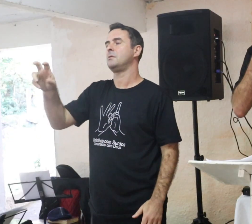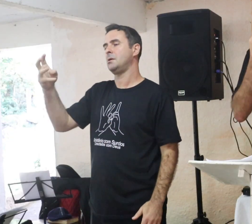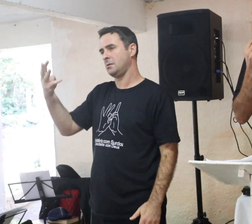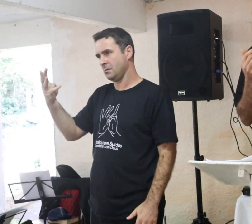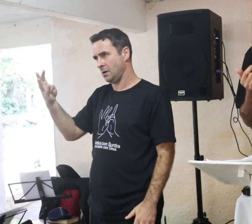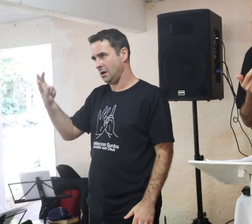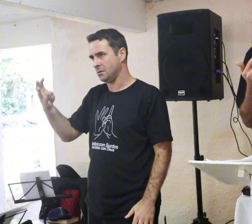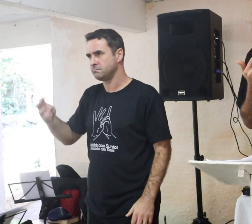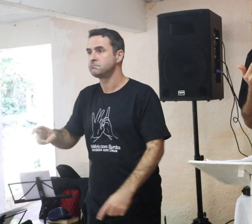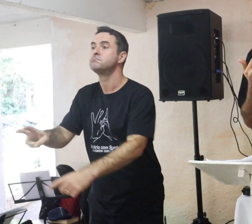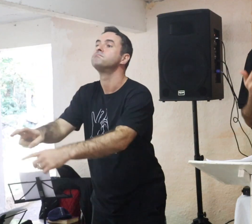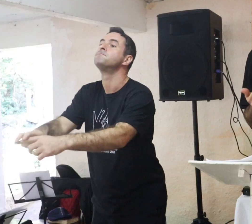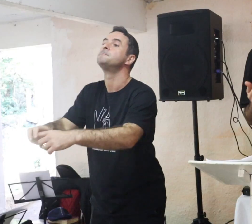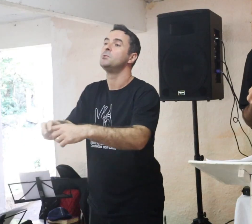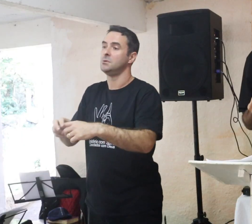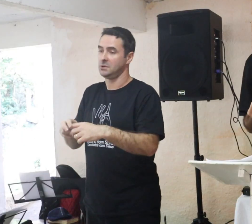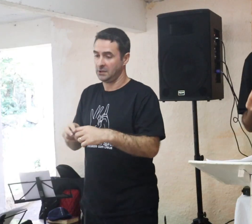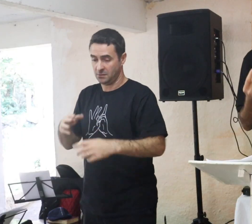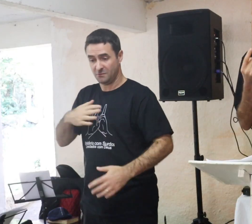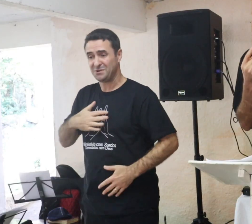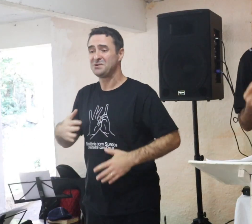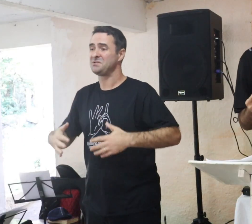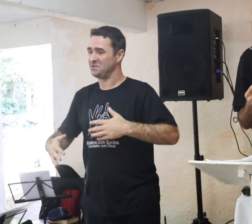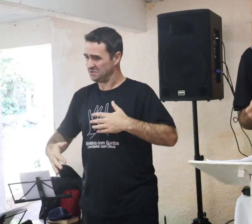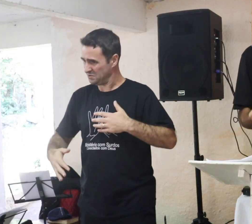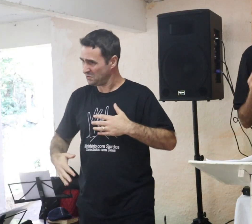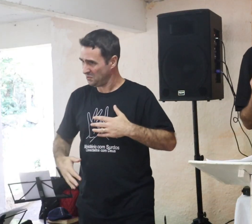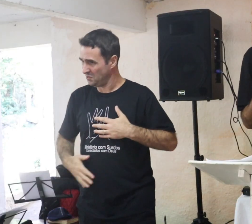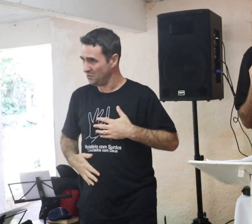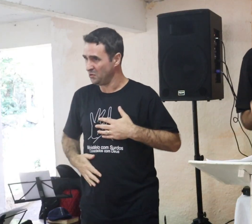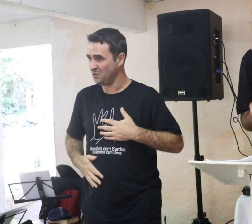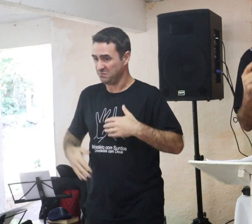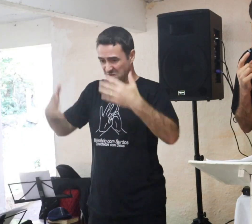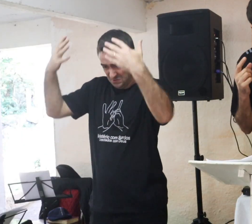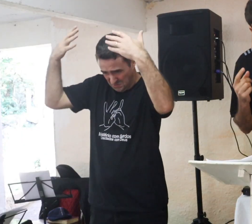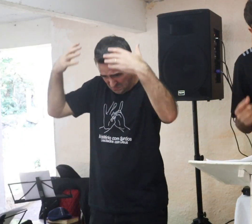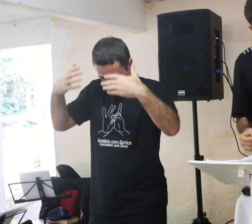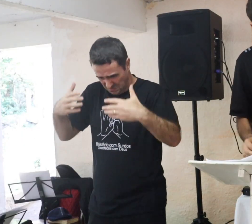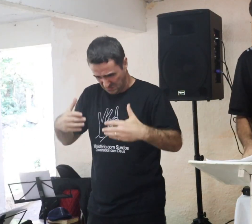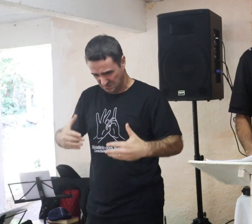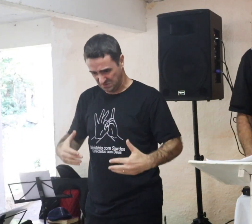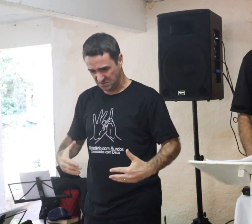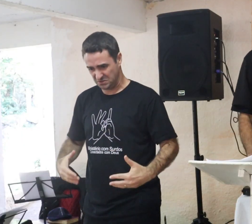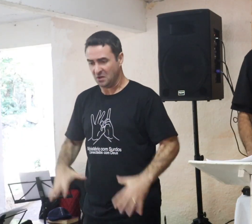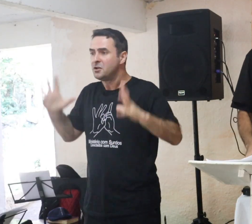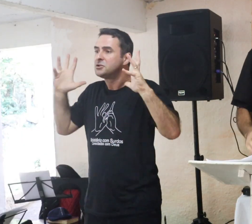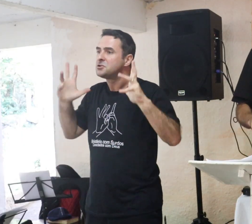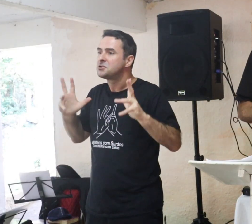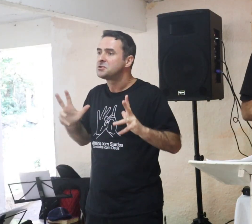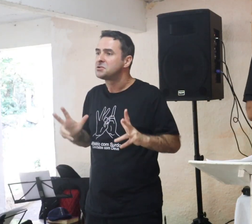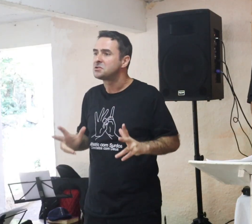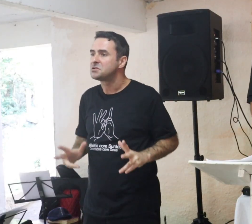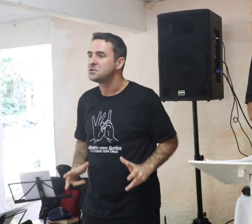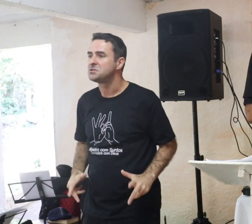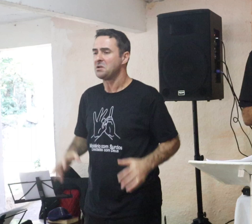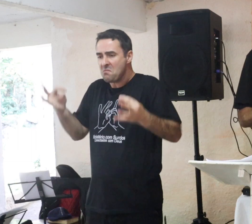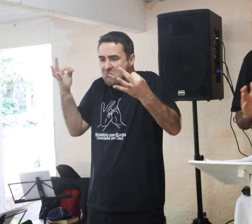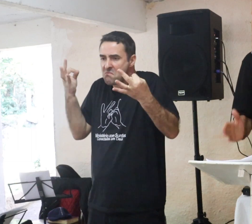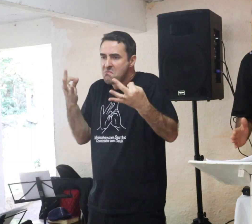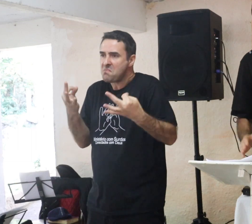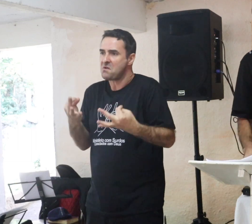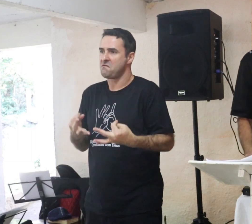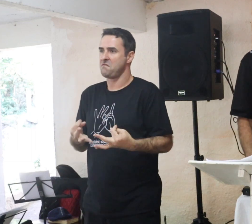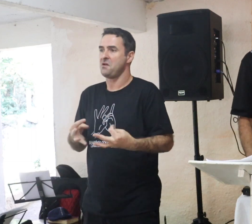Quando, porém, o que é corruptível se revestir de incorruptibilidade, e o que é mortal